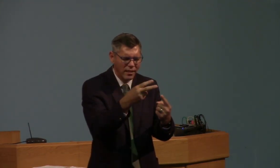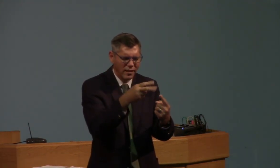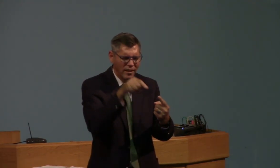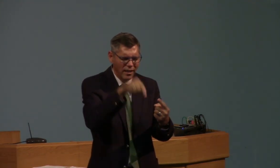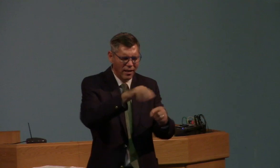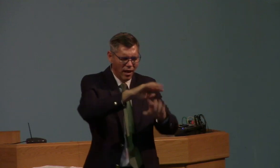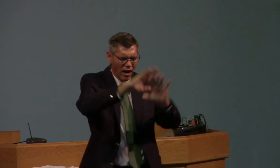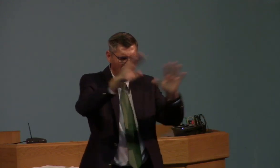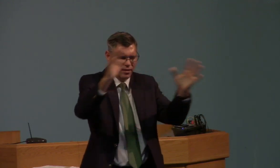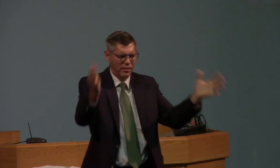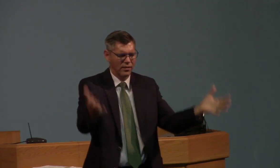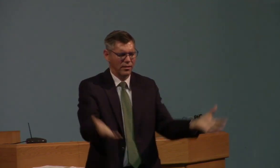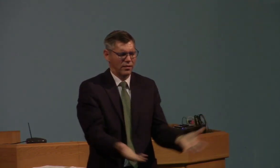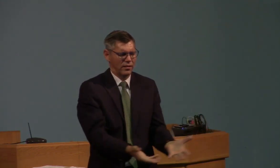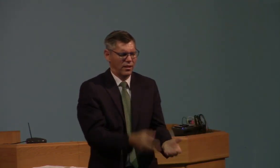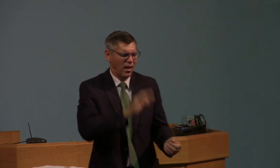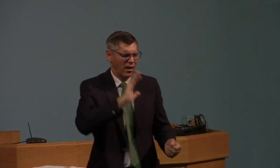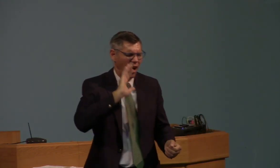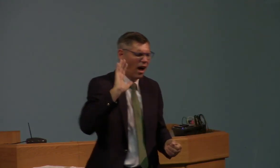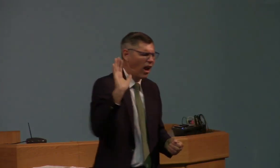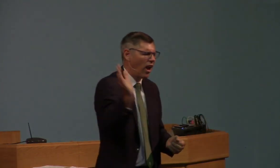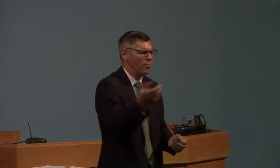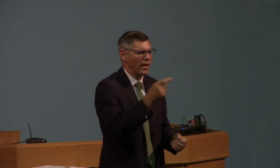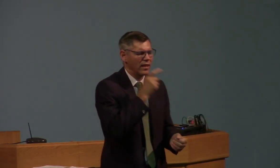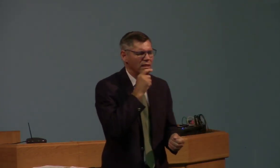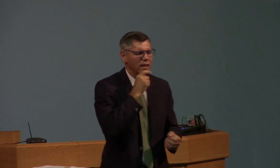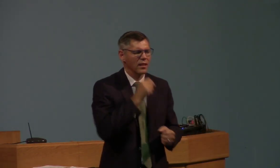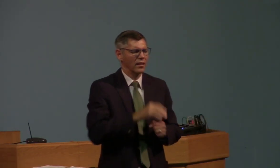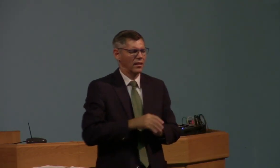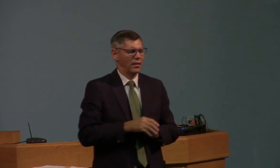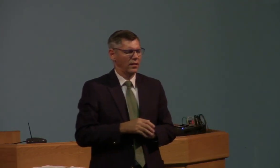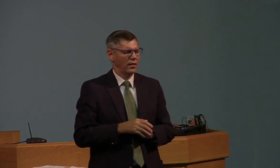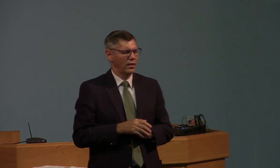in alles. Alle mense.